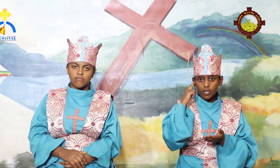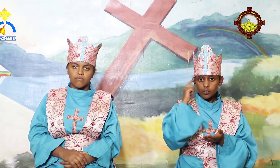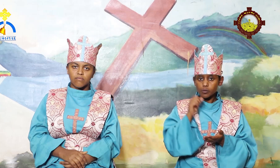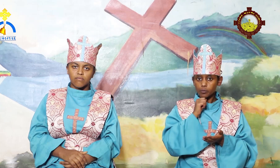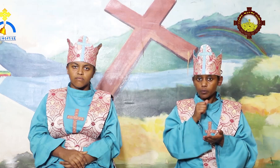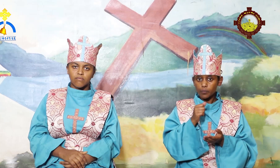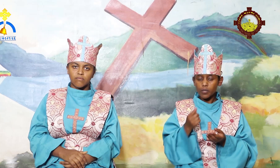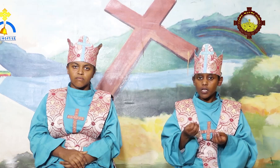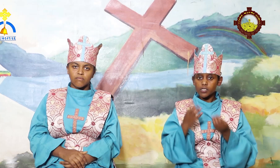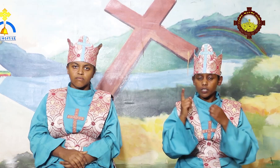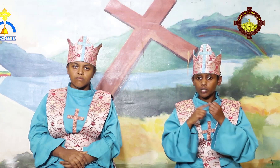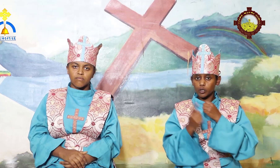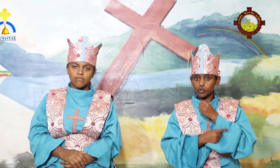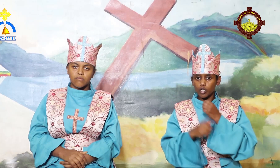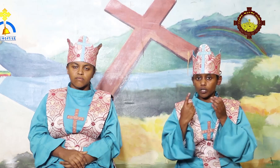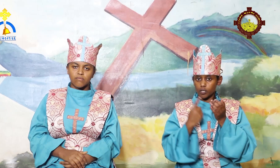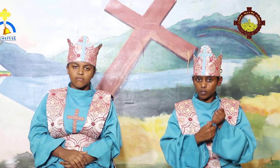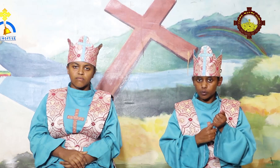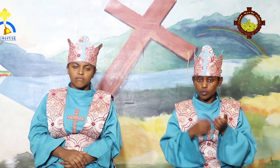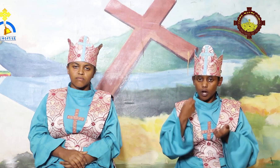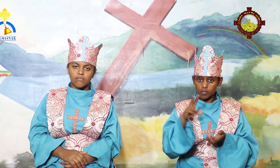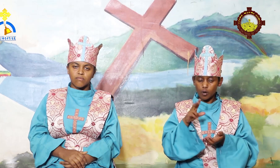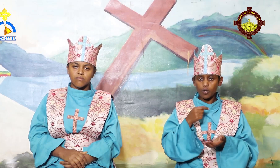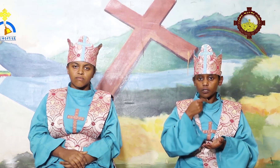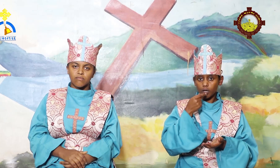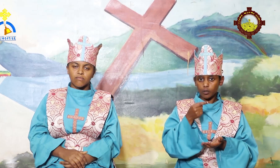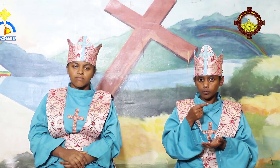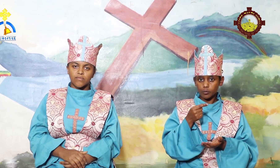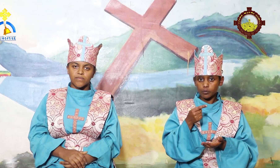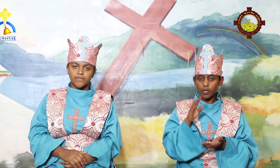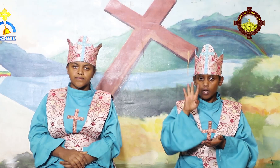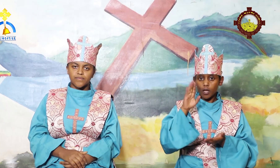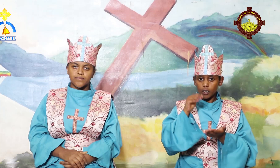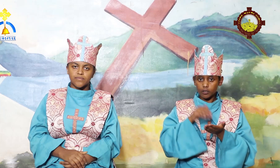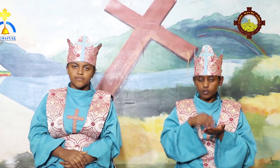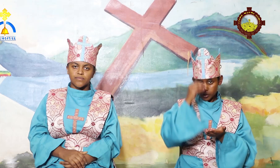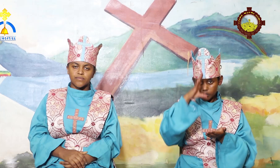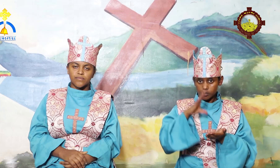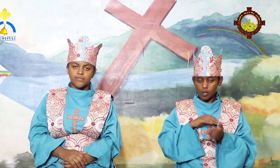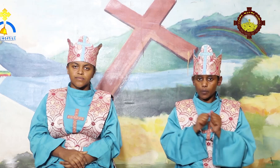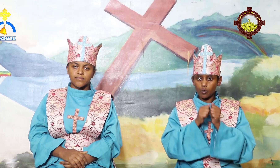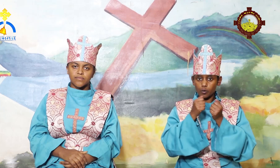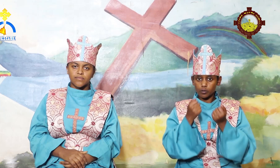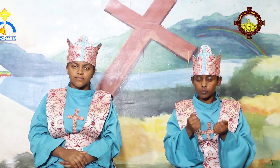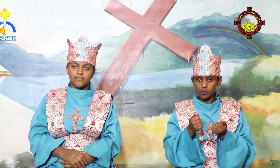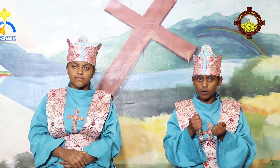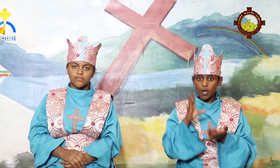ያደረኩትን አታስቡም? ስንት ቅርጫት አነሳችሁ? 12 አሉት። ለ4000 ሰው